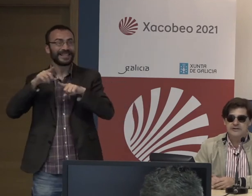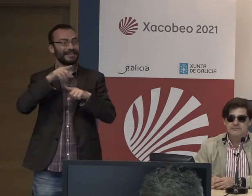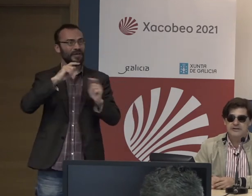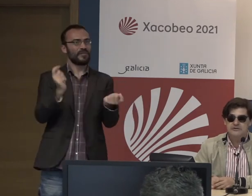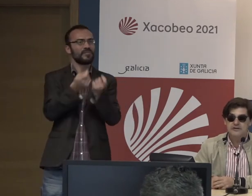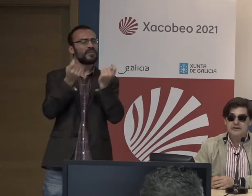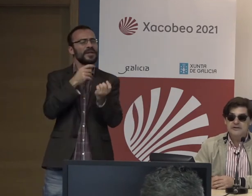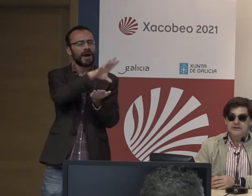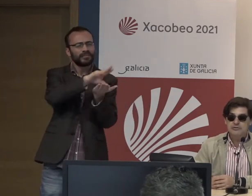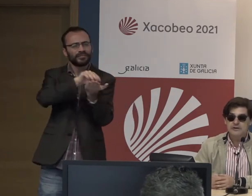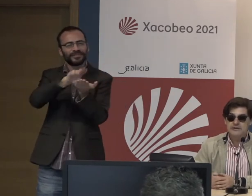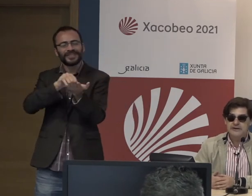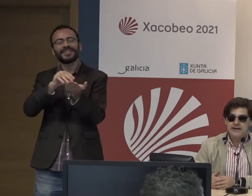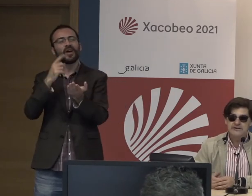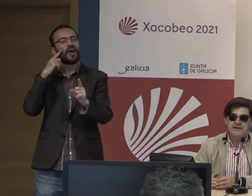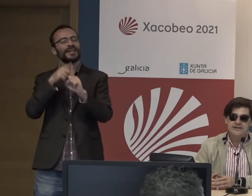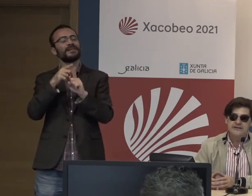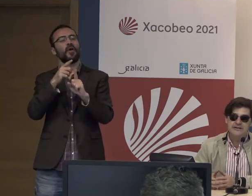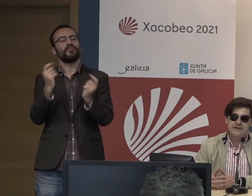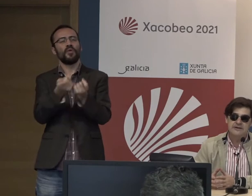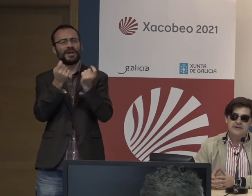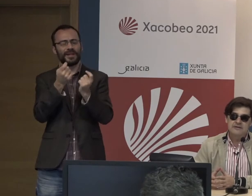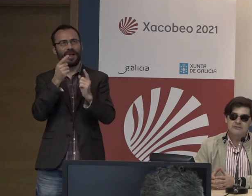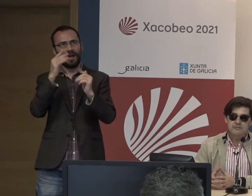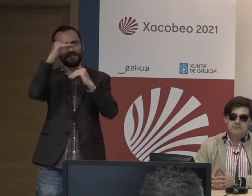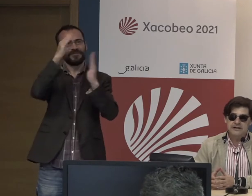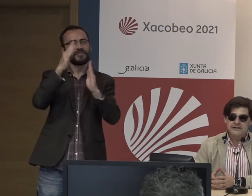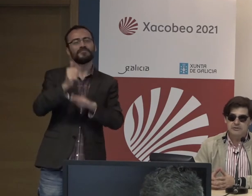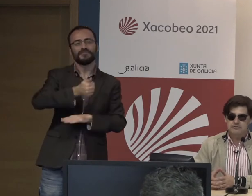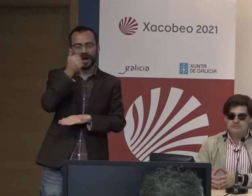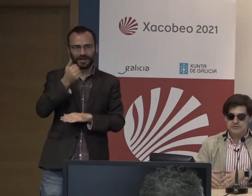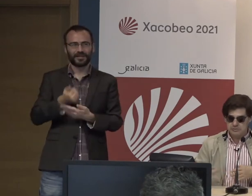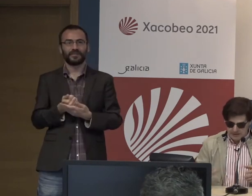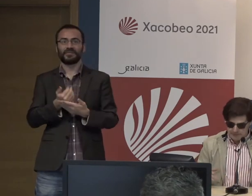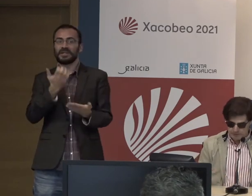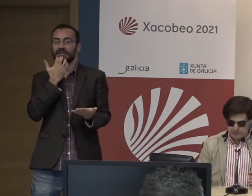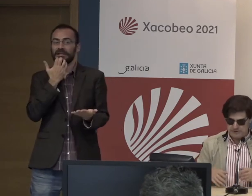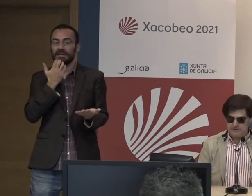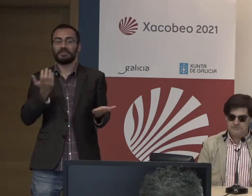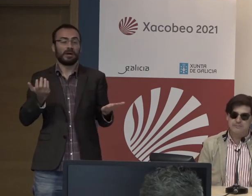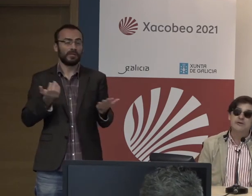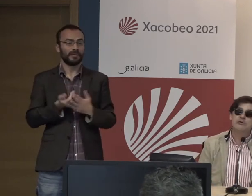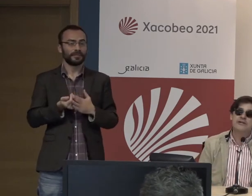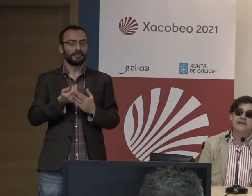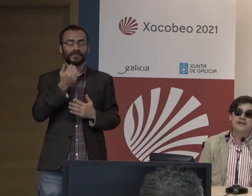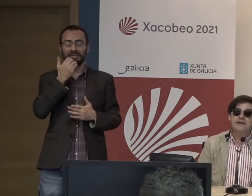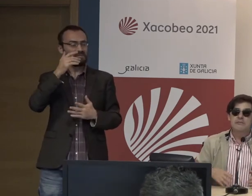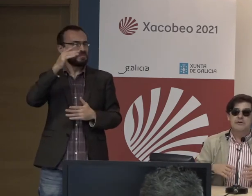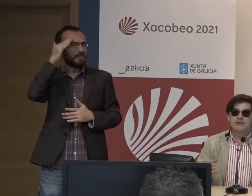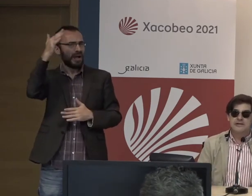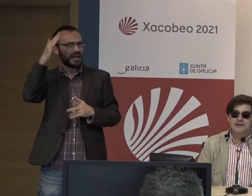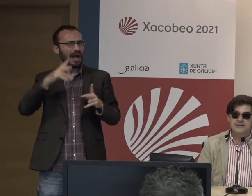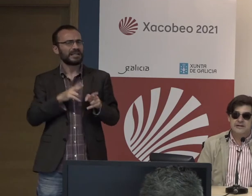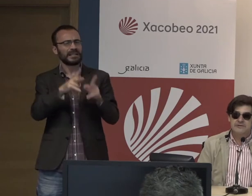televisión y en medios que sea mucho más eficaz, que la gente atienda. Por ejemplo, mal dicho, Pon un capítulo, una serie,